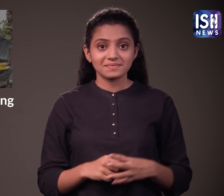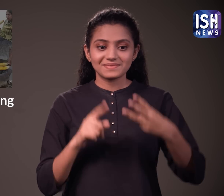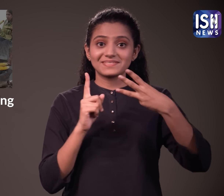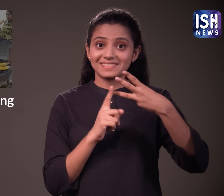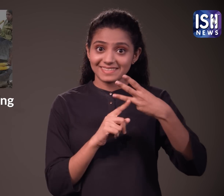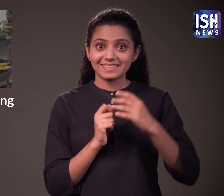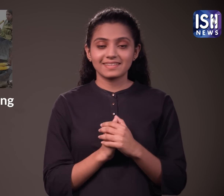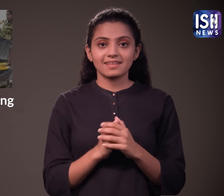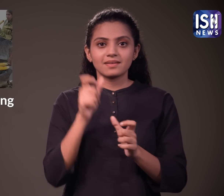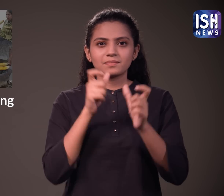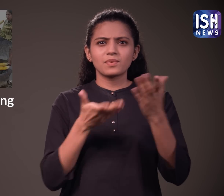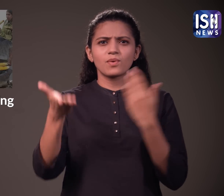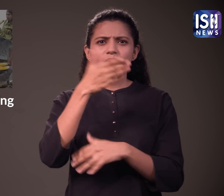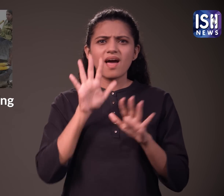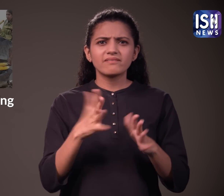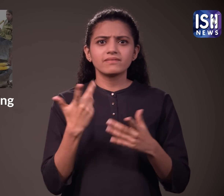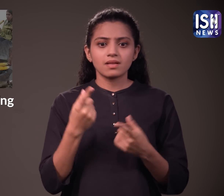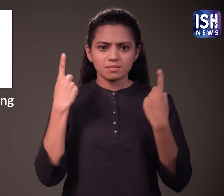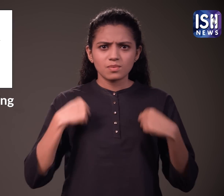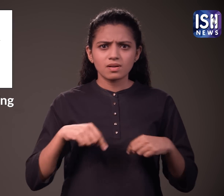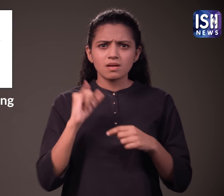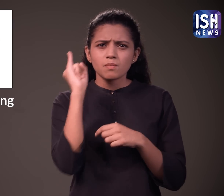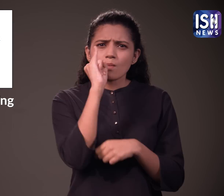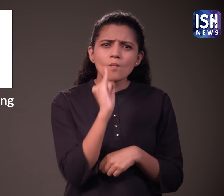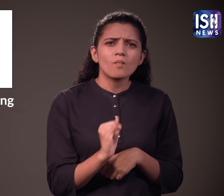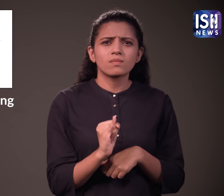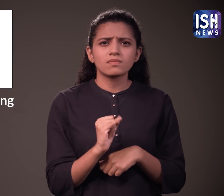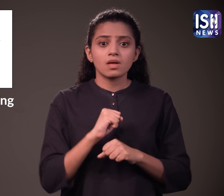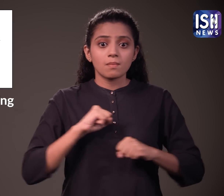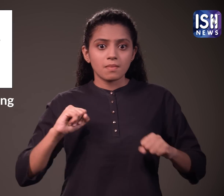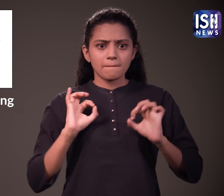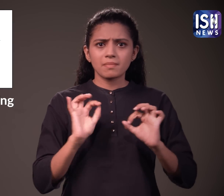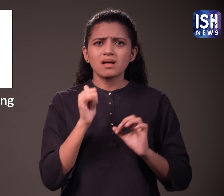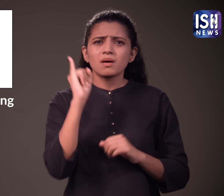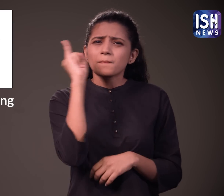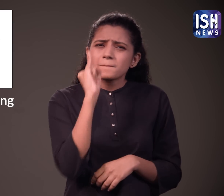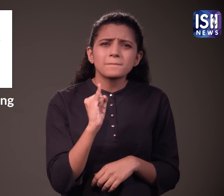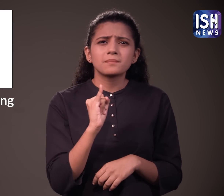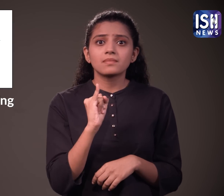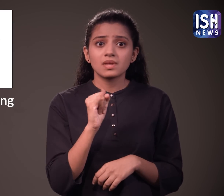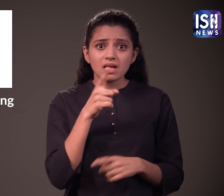अगर आप वजन बढ़ाना चाते हैं, तो मकाई सबसे अच्ची चीज़ है